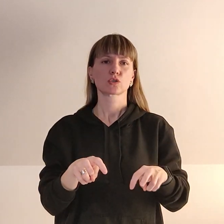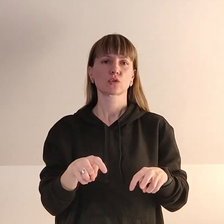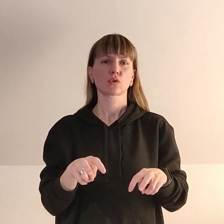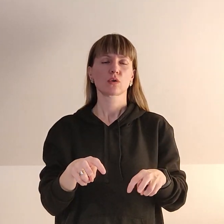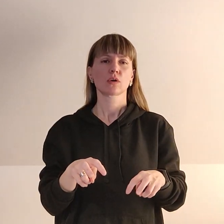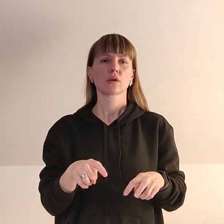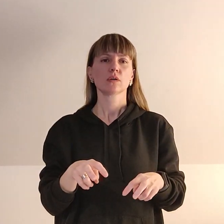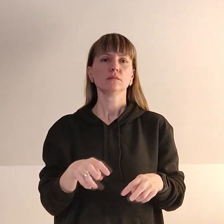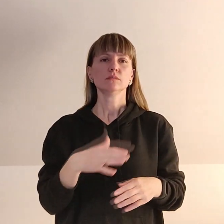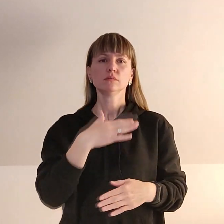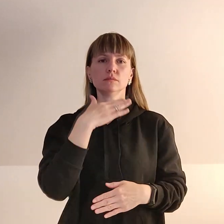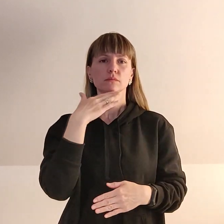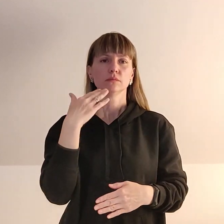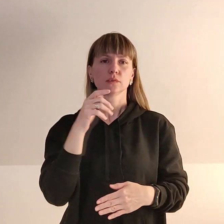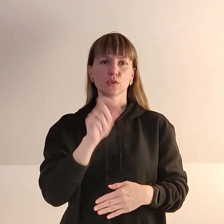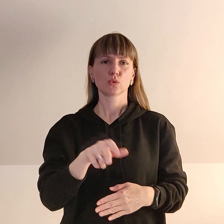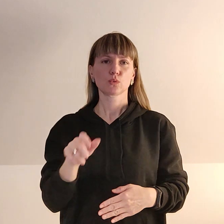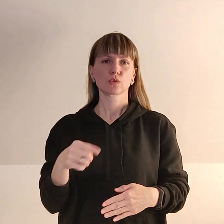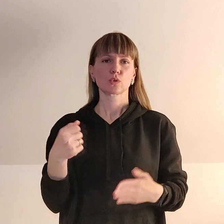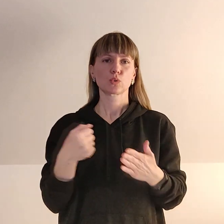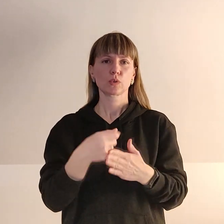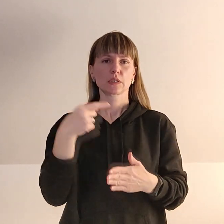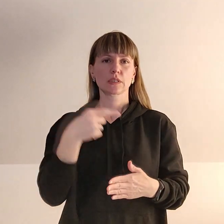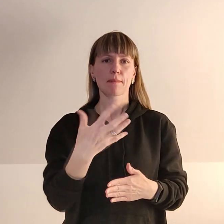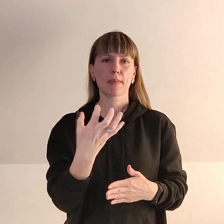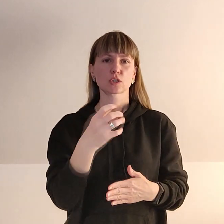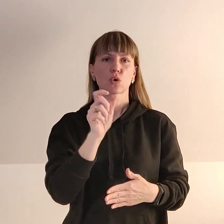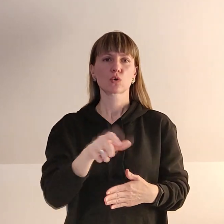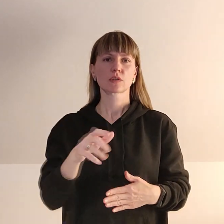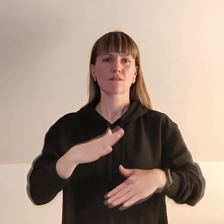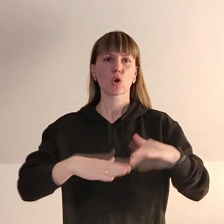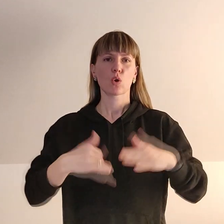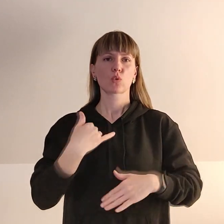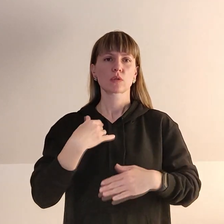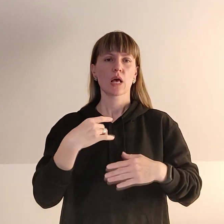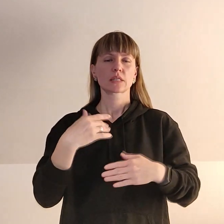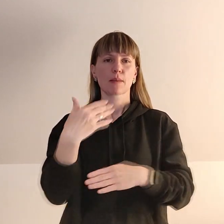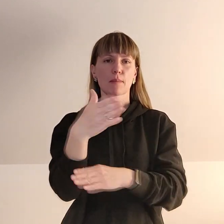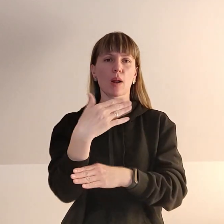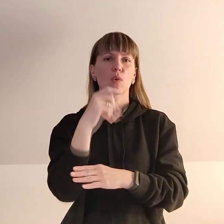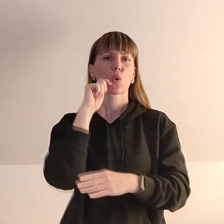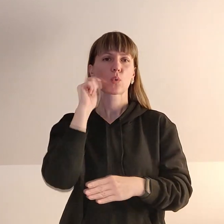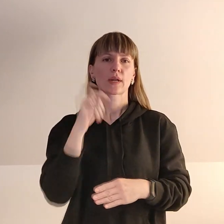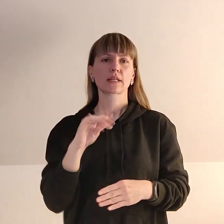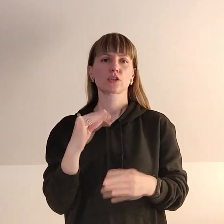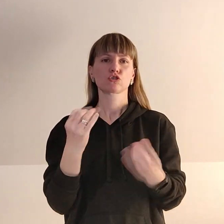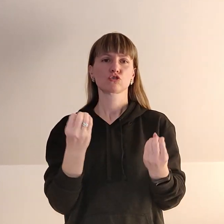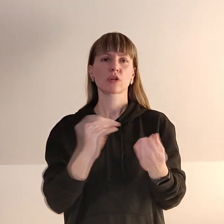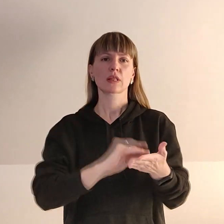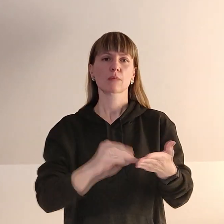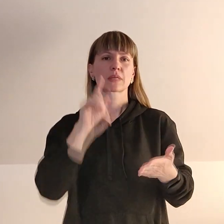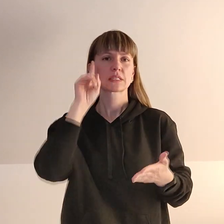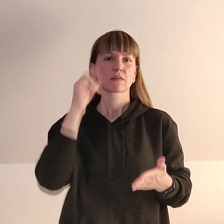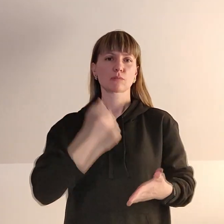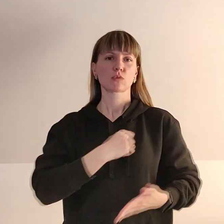Сьогодні також дуже багато вийшло людей, до 1500 осіб. В руках у нас прапори України. Також написи «Слава Збройним силам